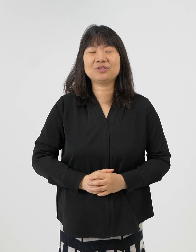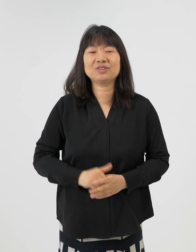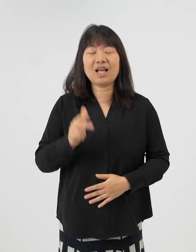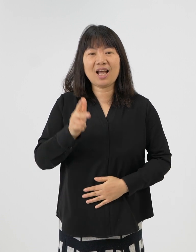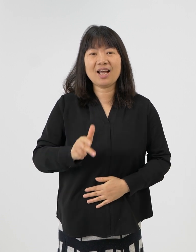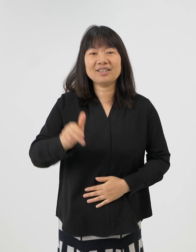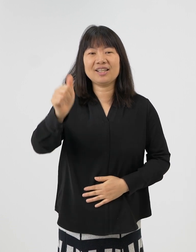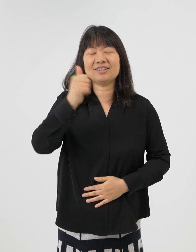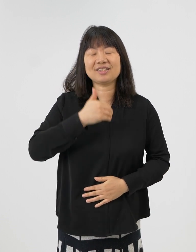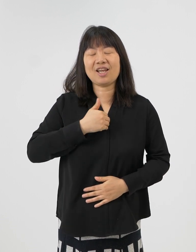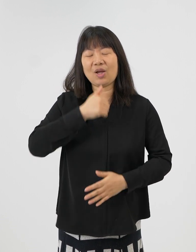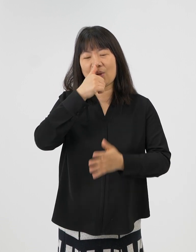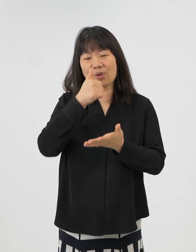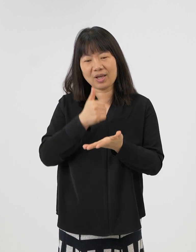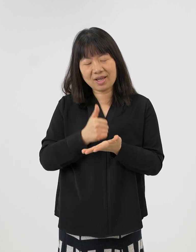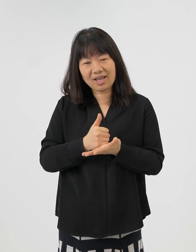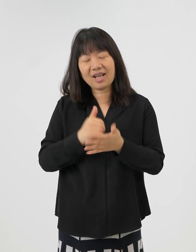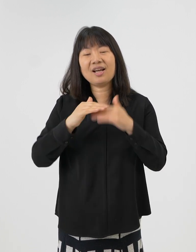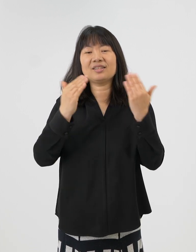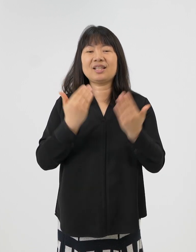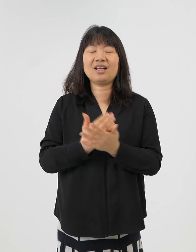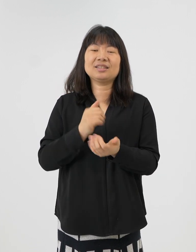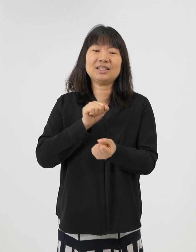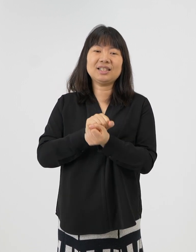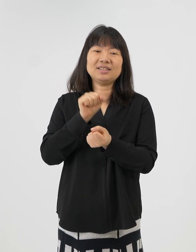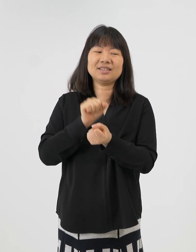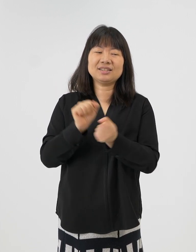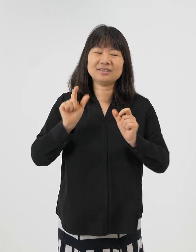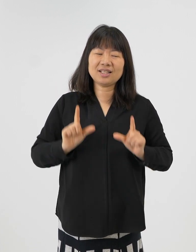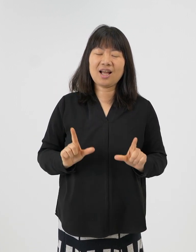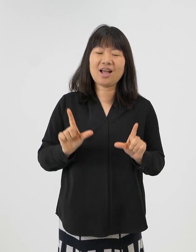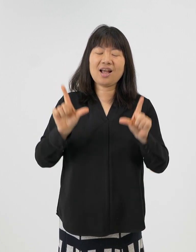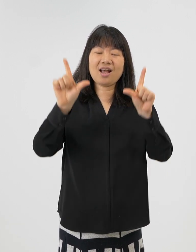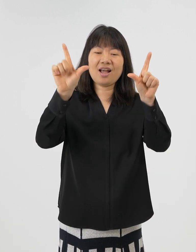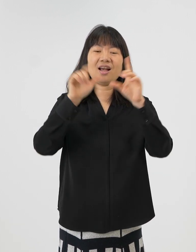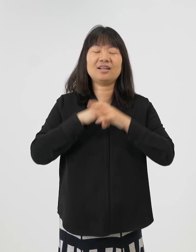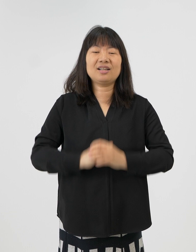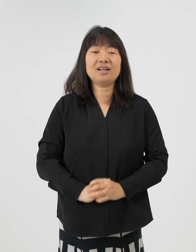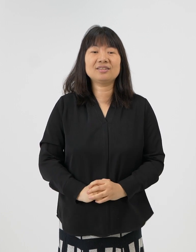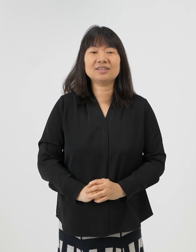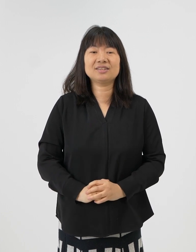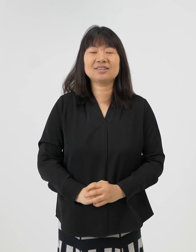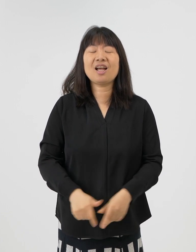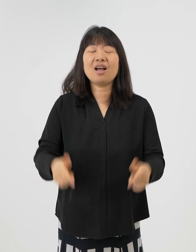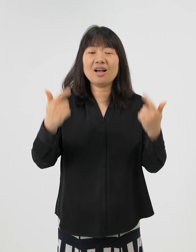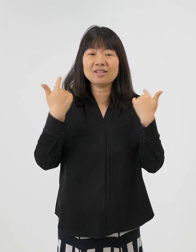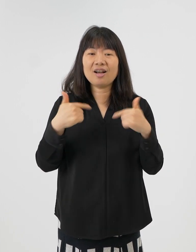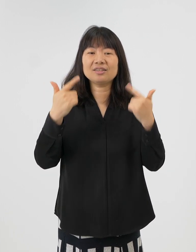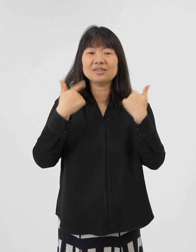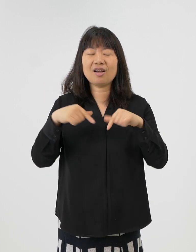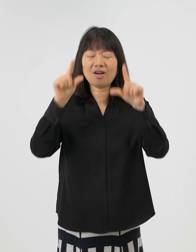주 나의 죄 다 씻은 날 늘